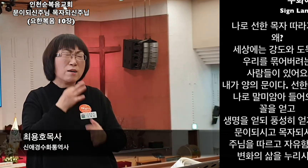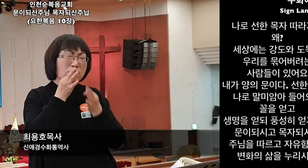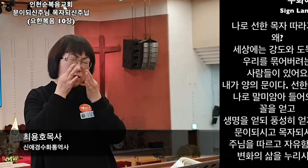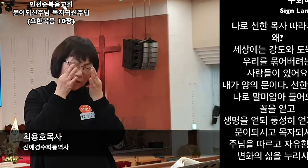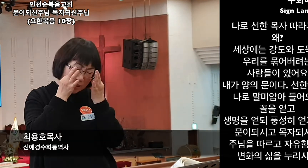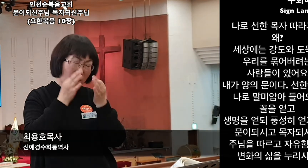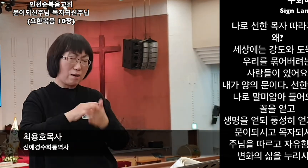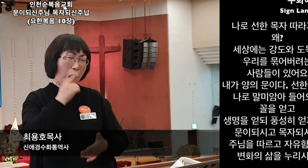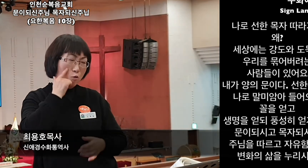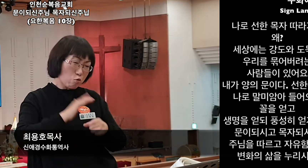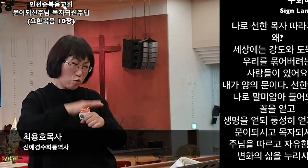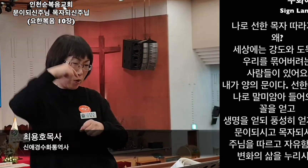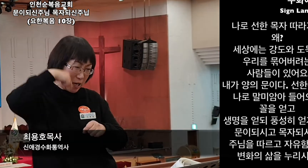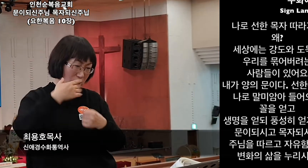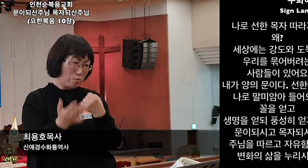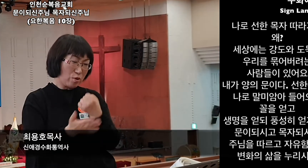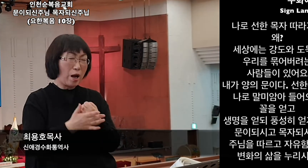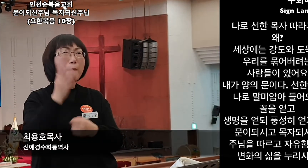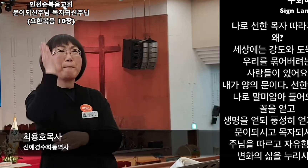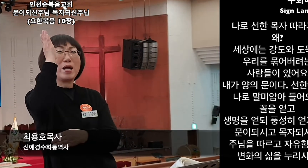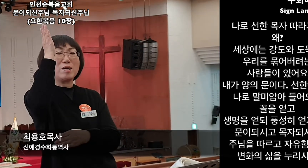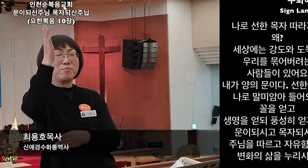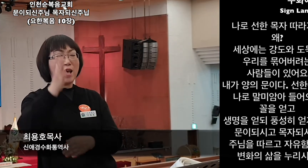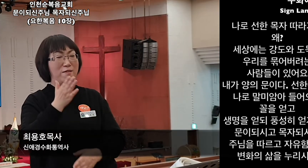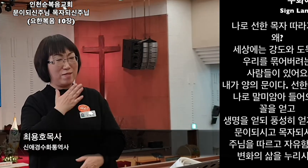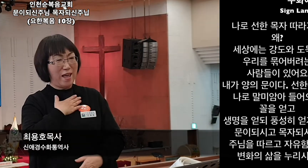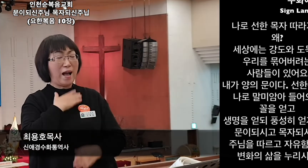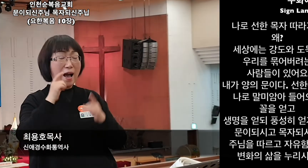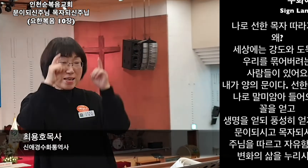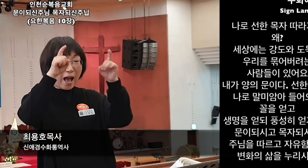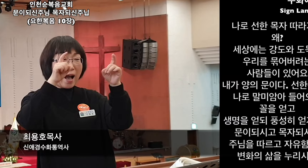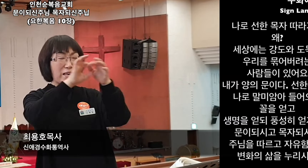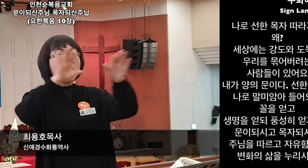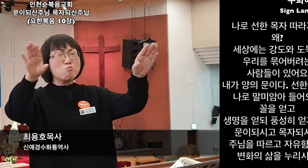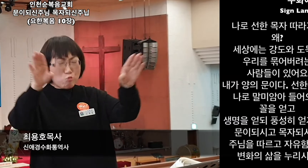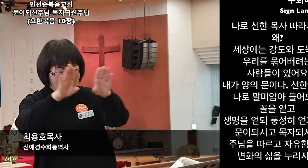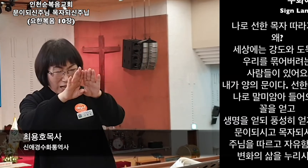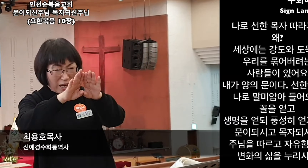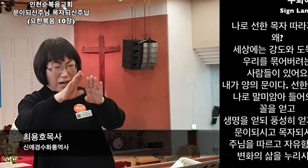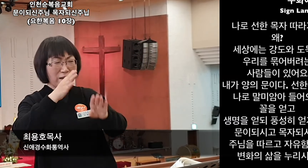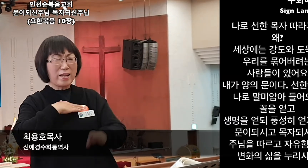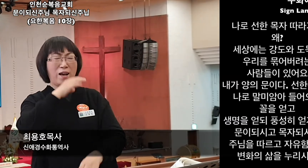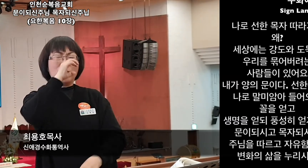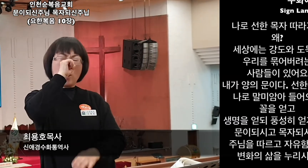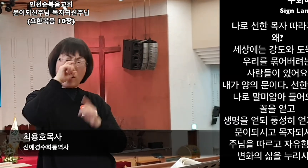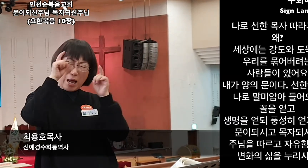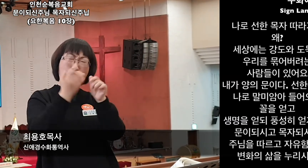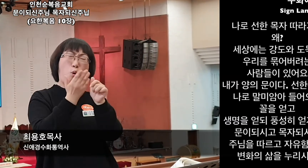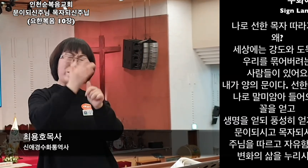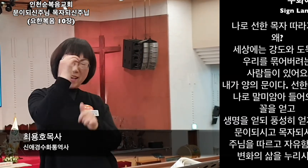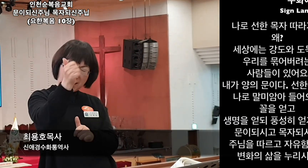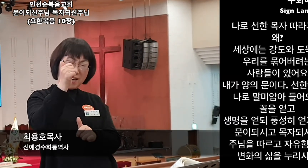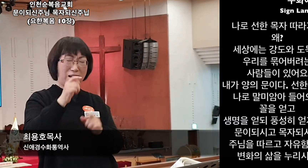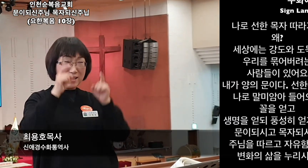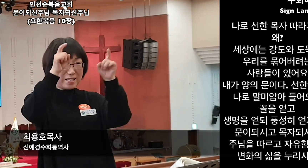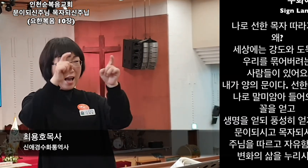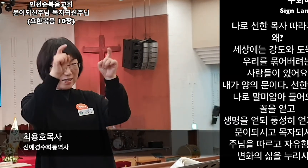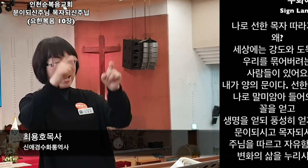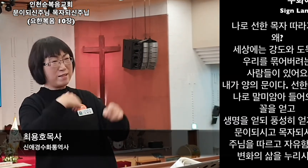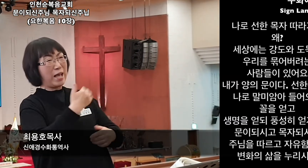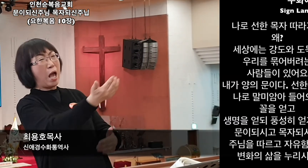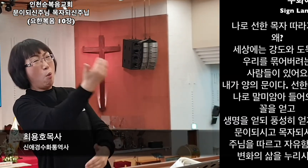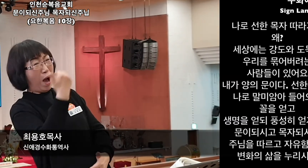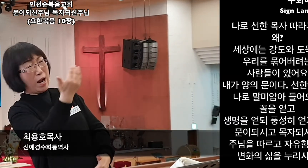간절함과 그 긍휼하심으로 얘기하시는 거죠. 내가 양의 문이다. 내가 선한 목자다. 양들은